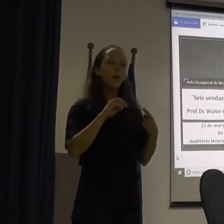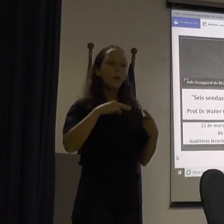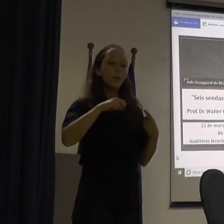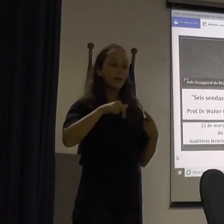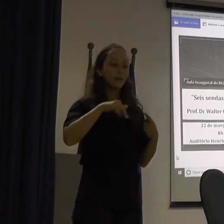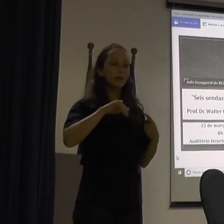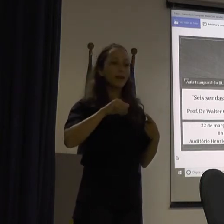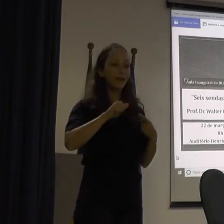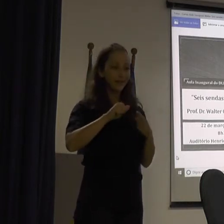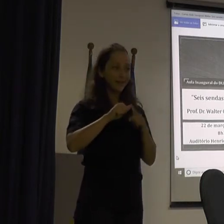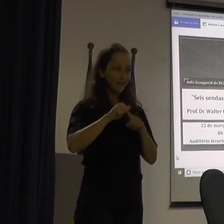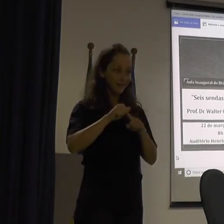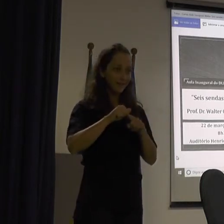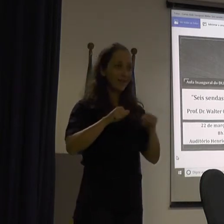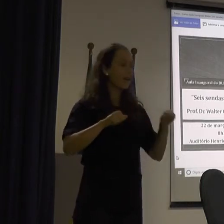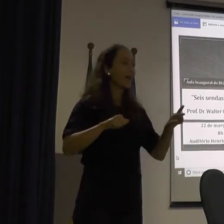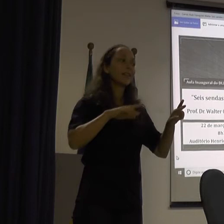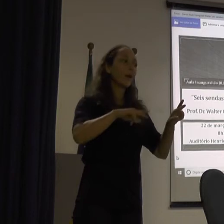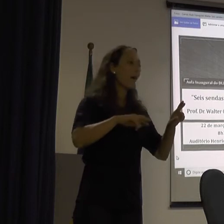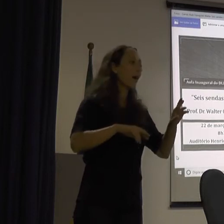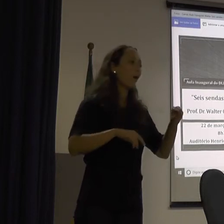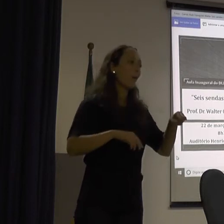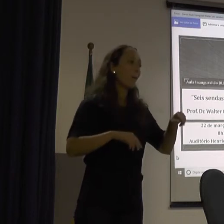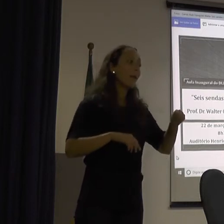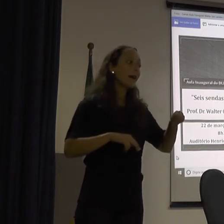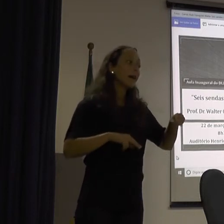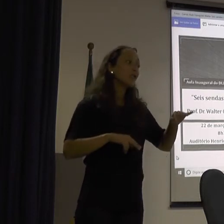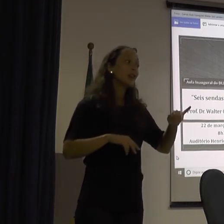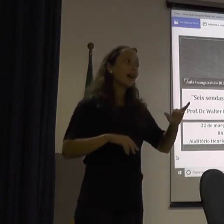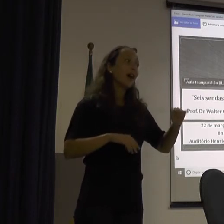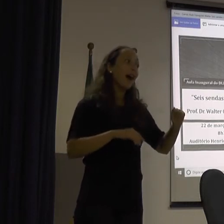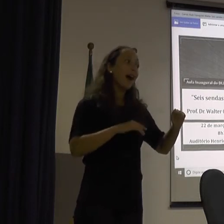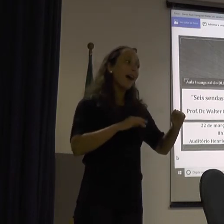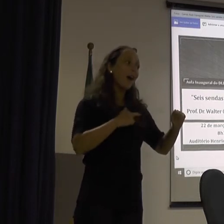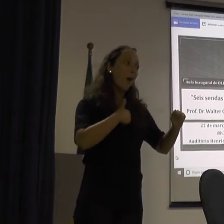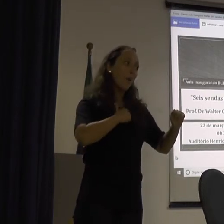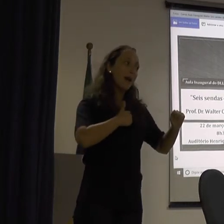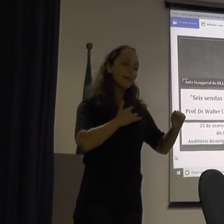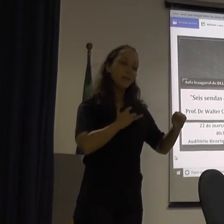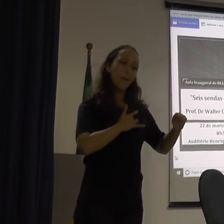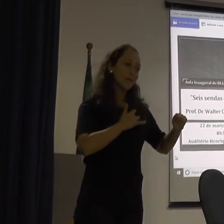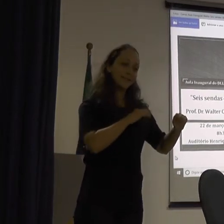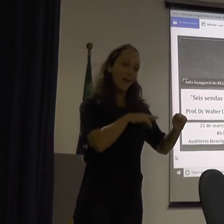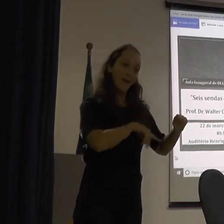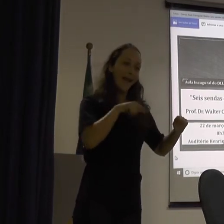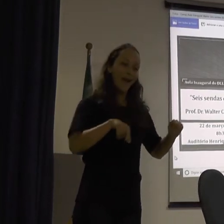Eu estava falando de romantismo ontem, eu acho que saí